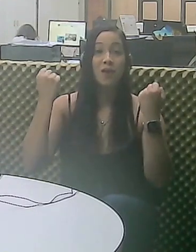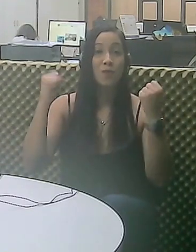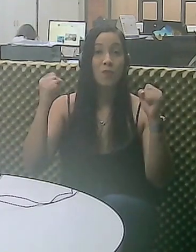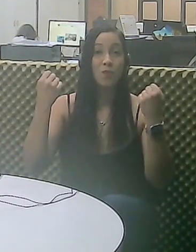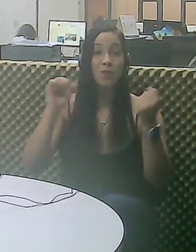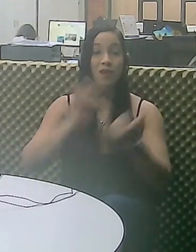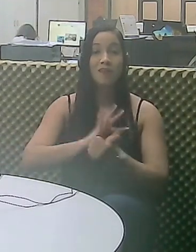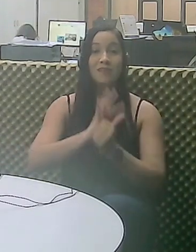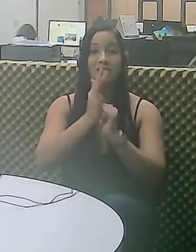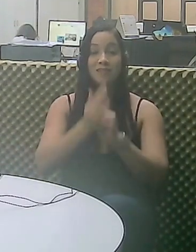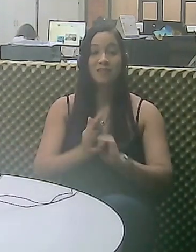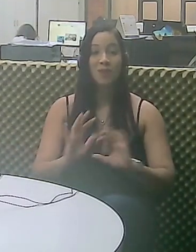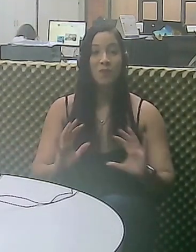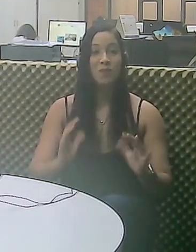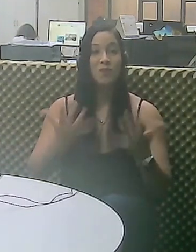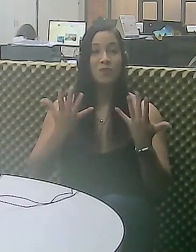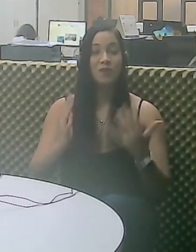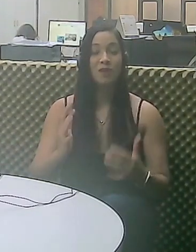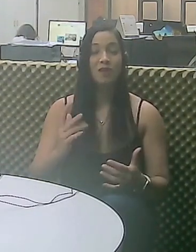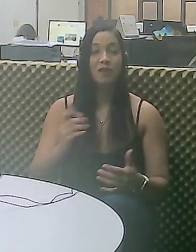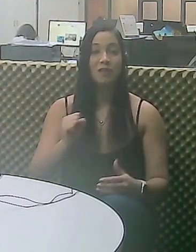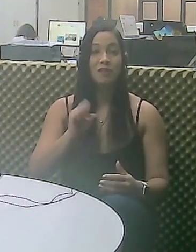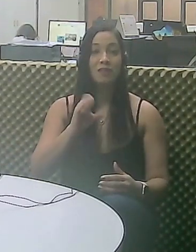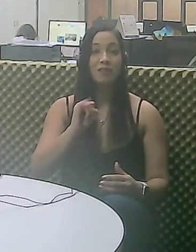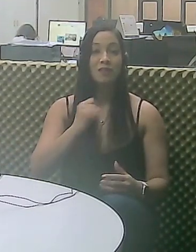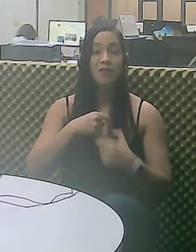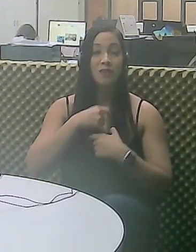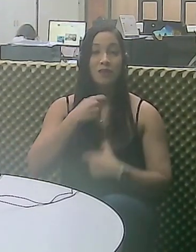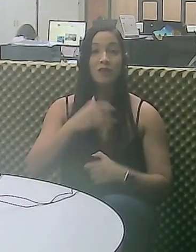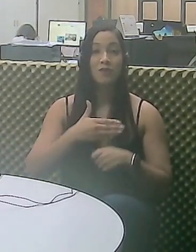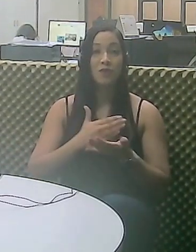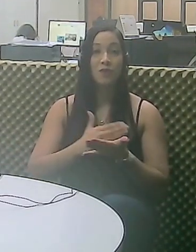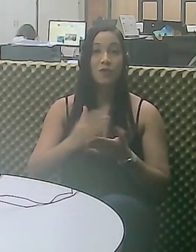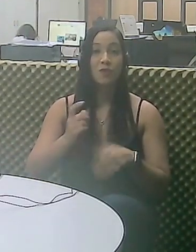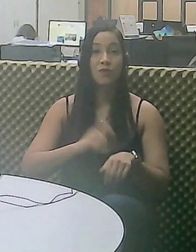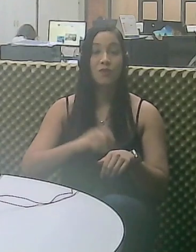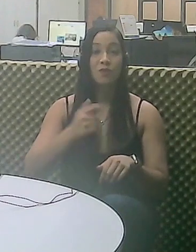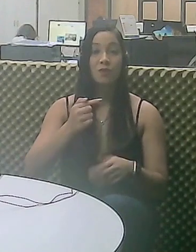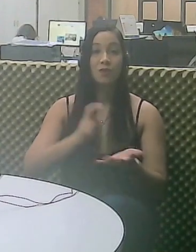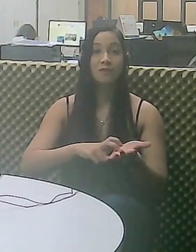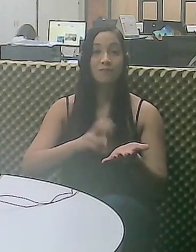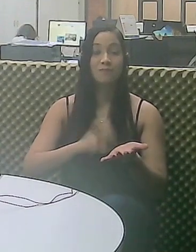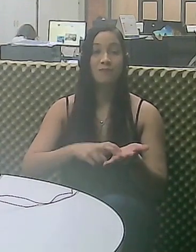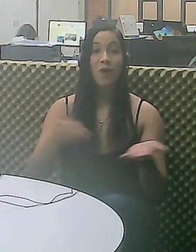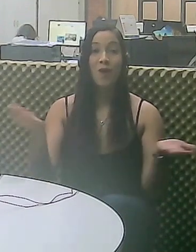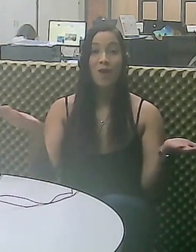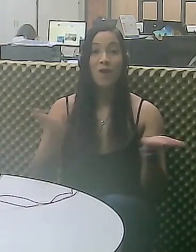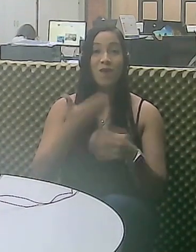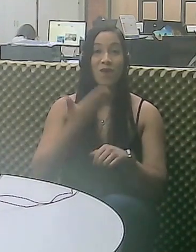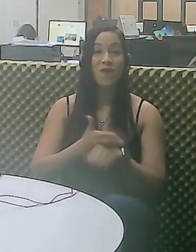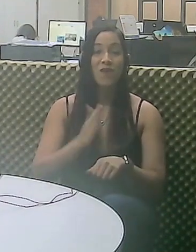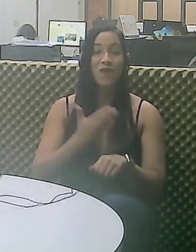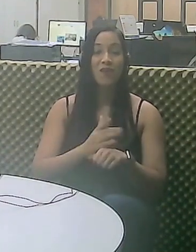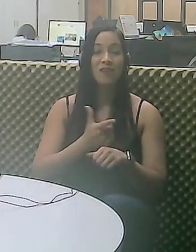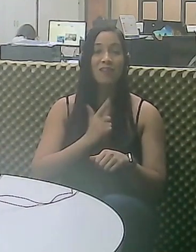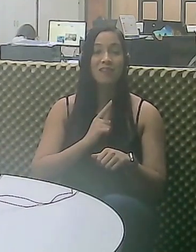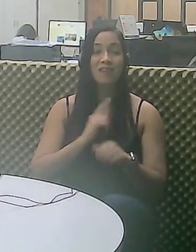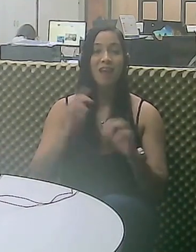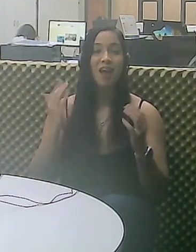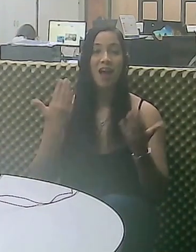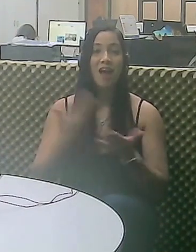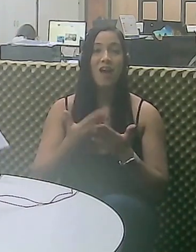Hidroginástica da FUTEL, evento que acontece no SESI Gravatás a partir das 7 da manhã. Hoje a atividade contempla um aulão